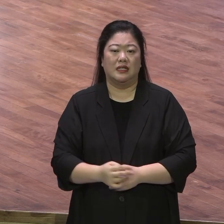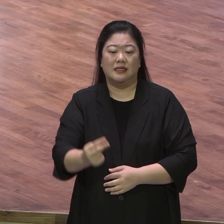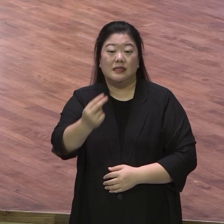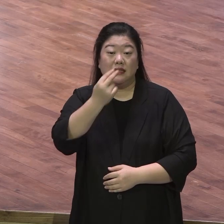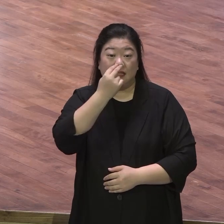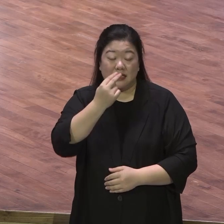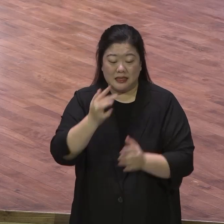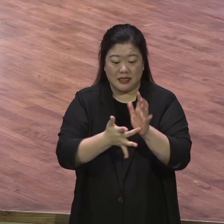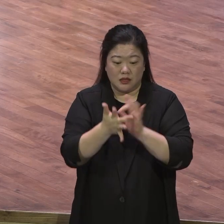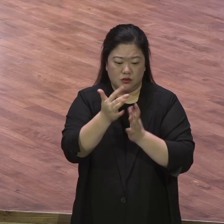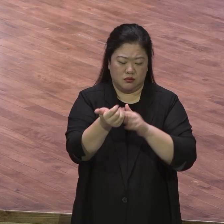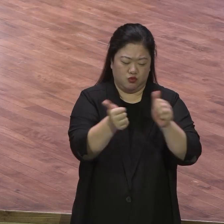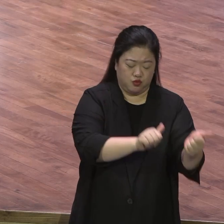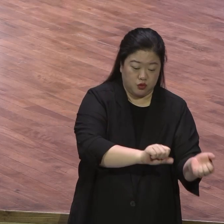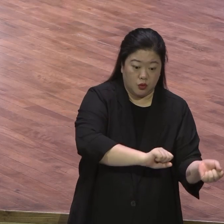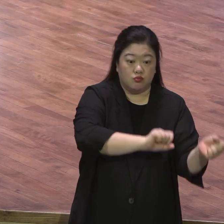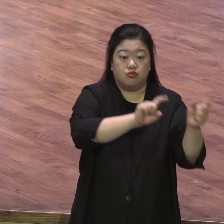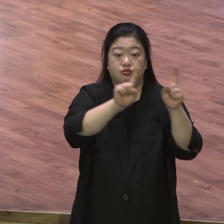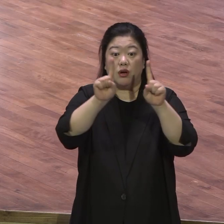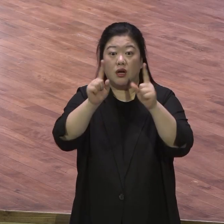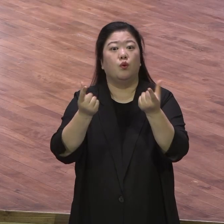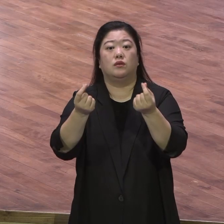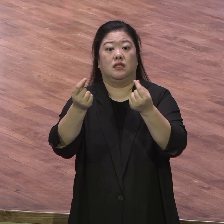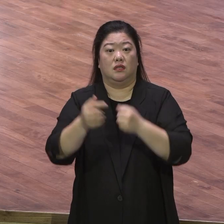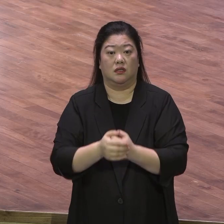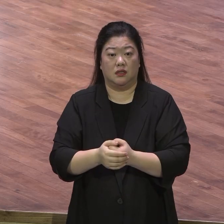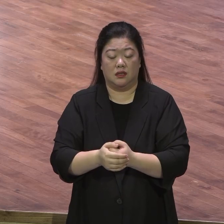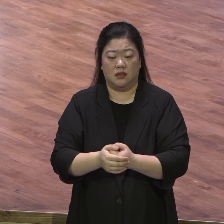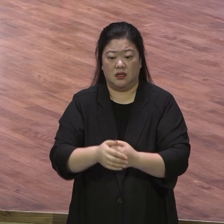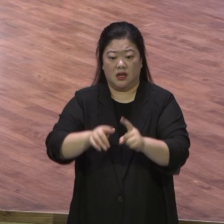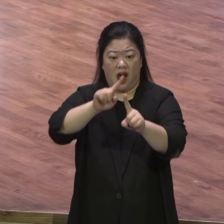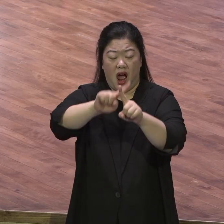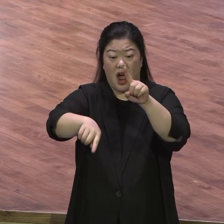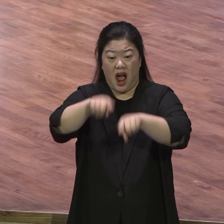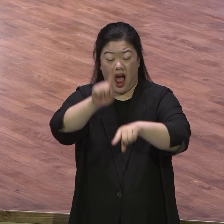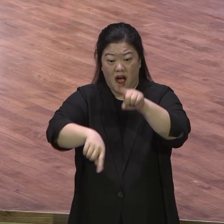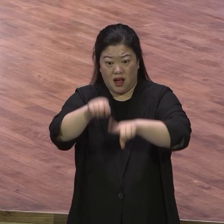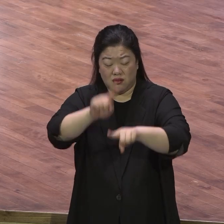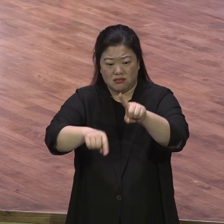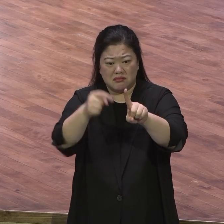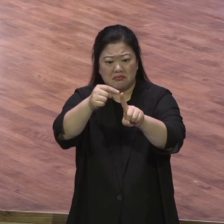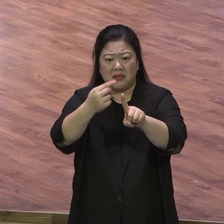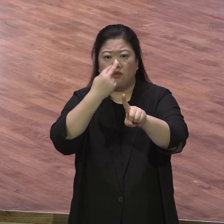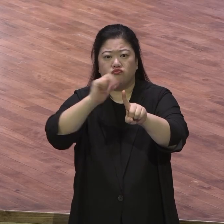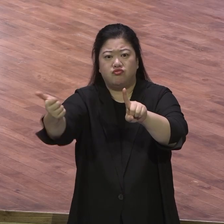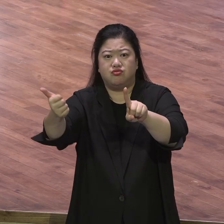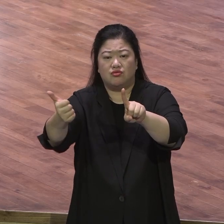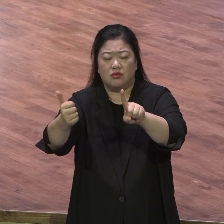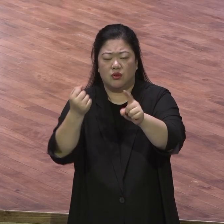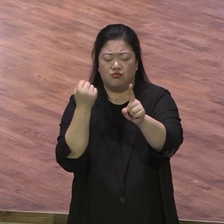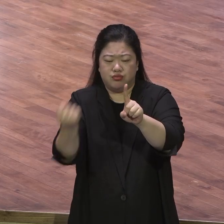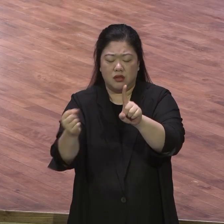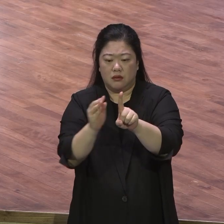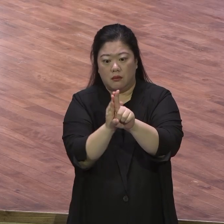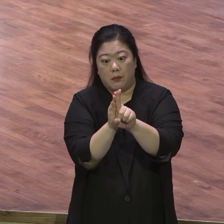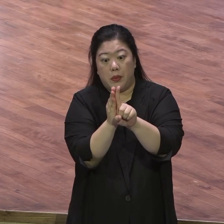소통되는 예포에요 지팡이에서 싹이 났다 죽은 자 살아난다 이 생명의 부활